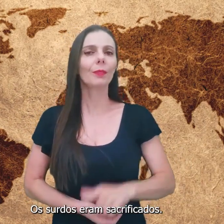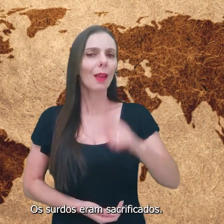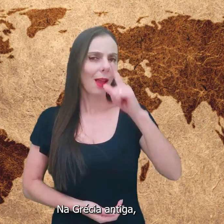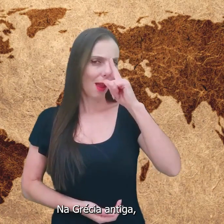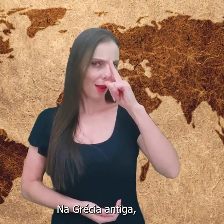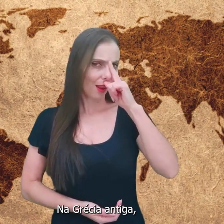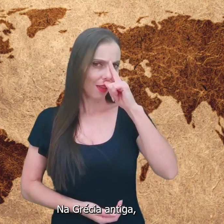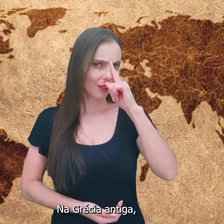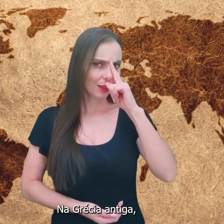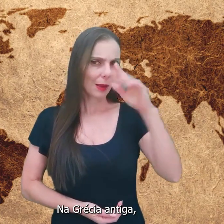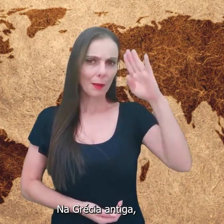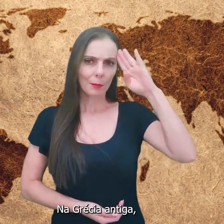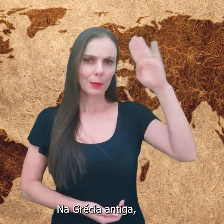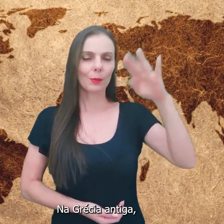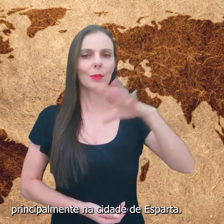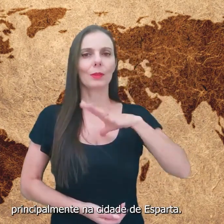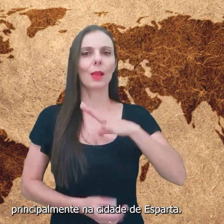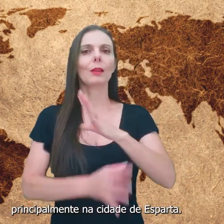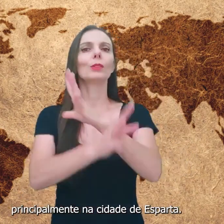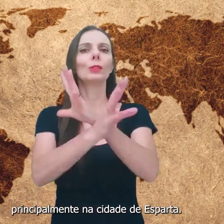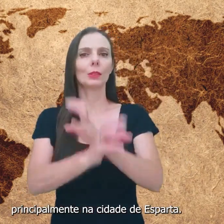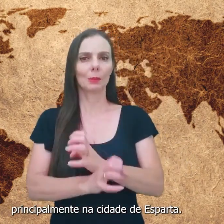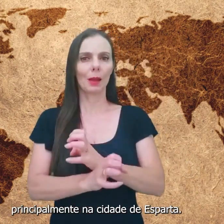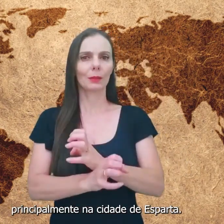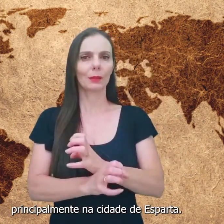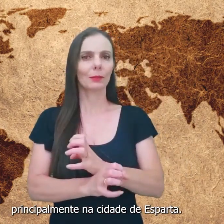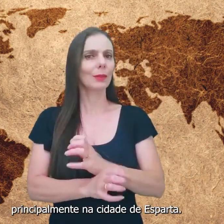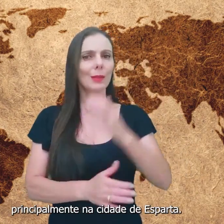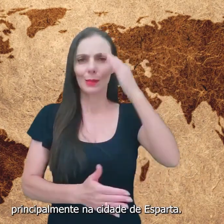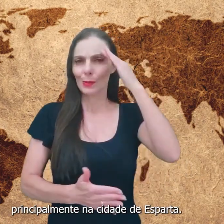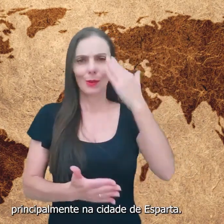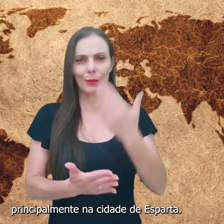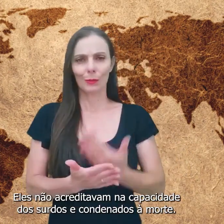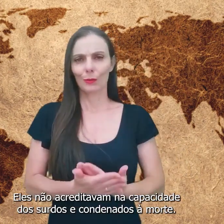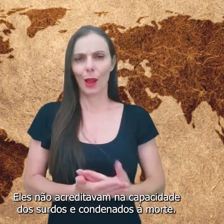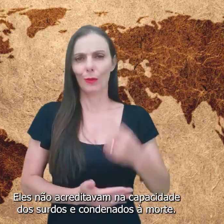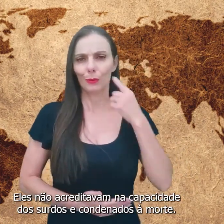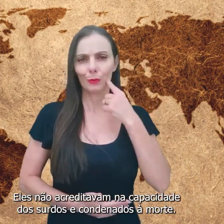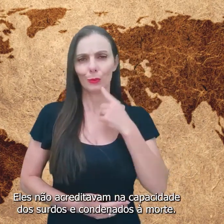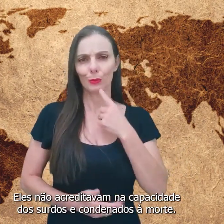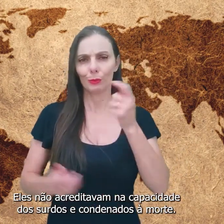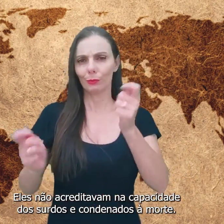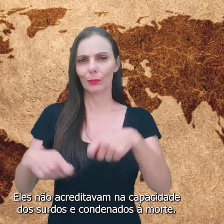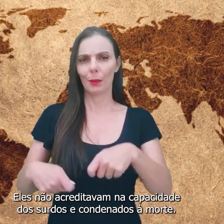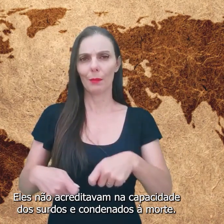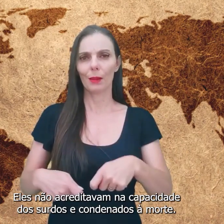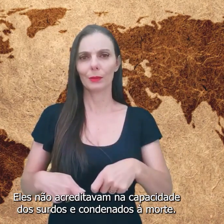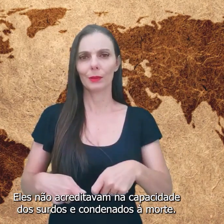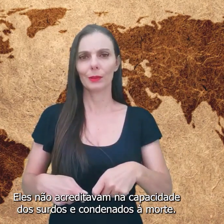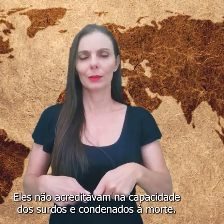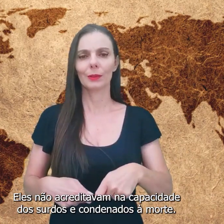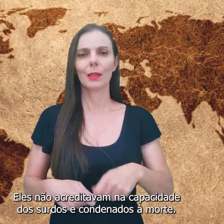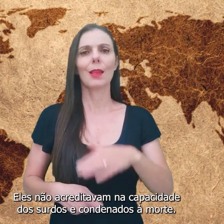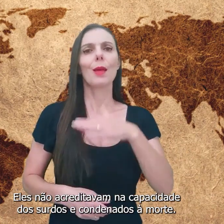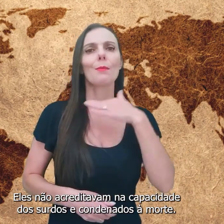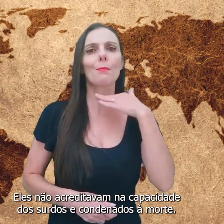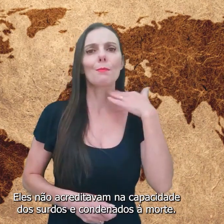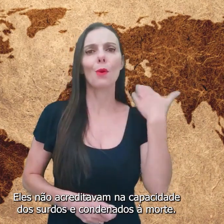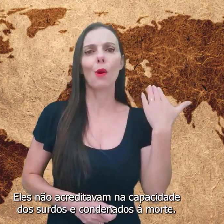Na Grécia Antiga, principalmente na cidade de Esparta, eles não acreditavam na capacidade dos surdos e condenavam-os à